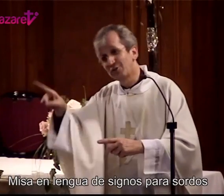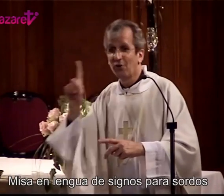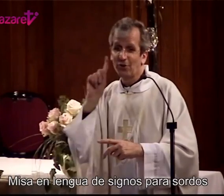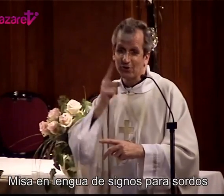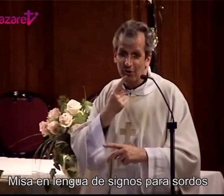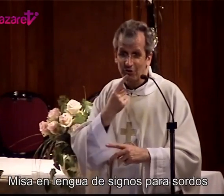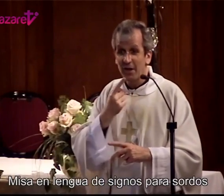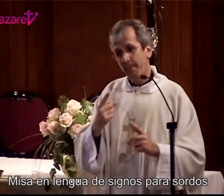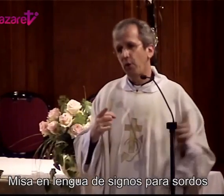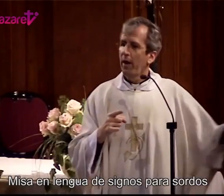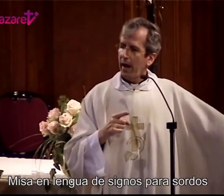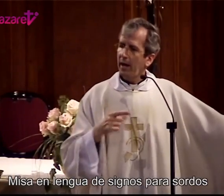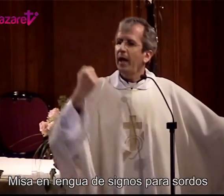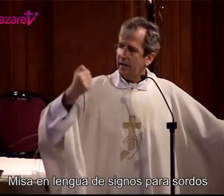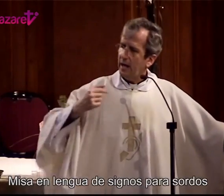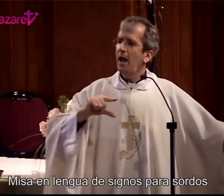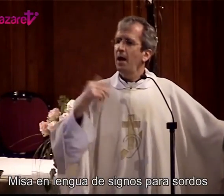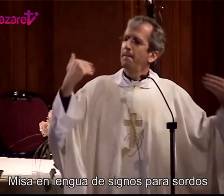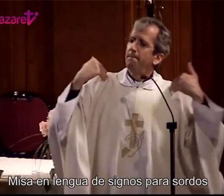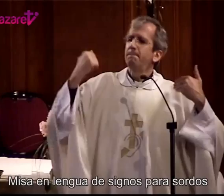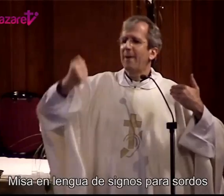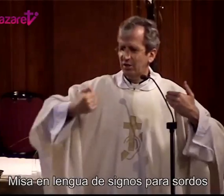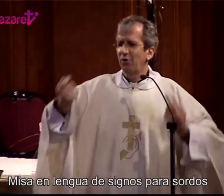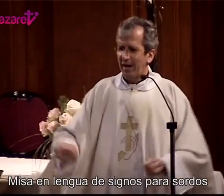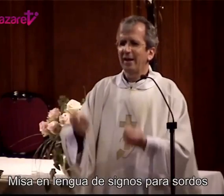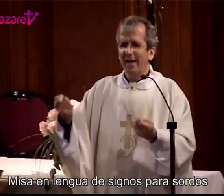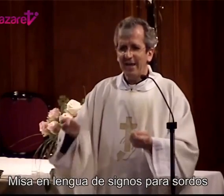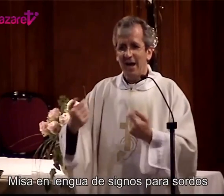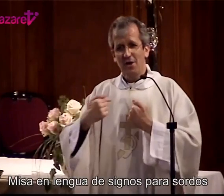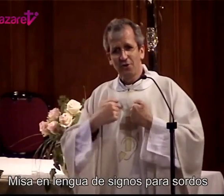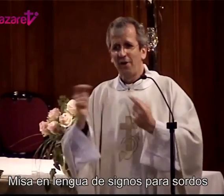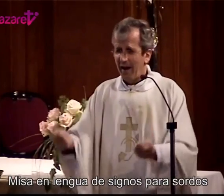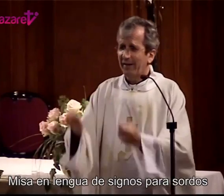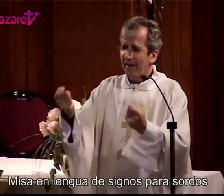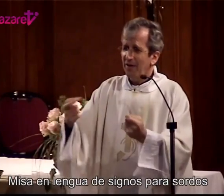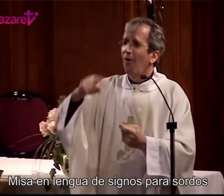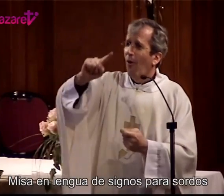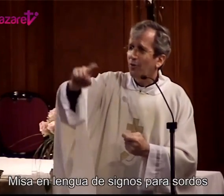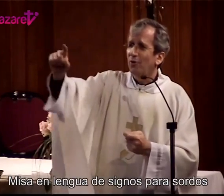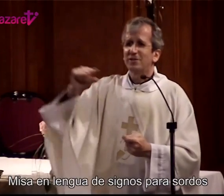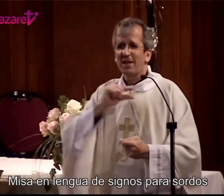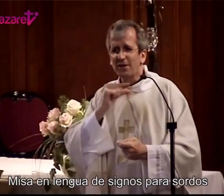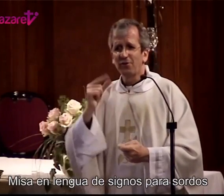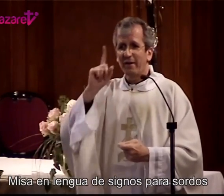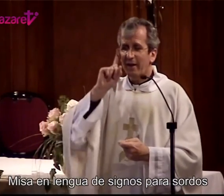los sordos, pero él es el pastor, el que guía, yo el que guío, otro sacerdote